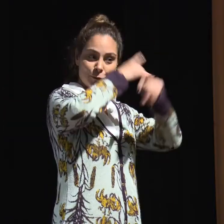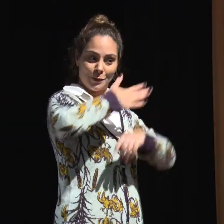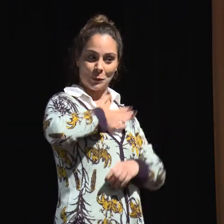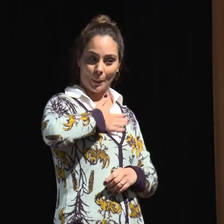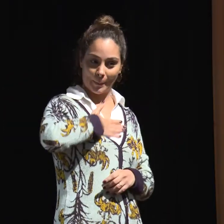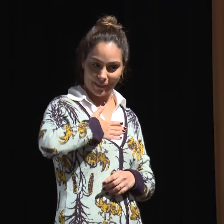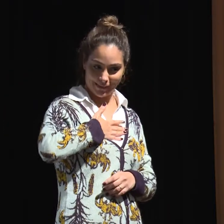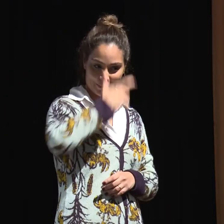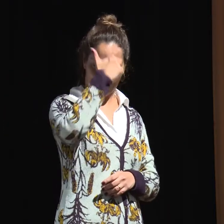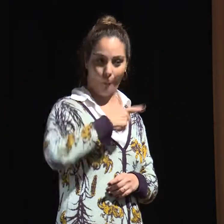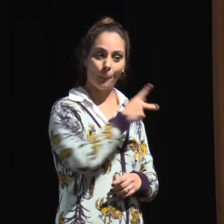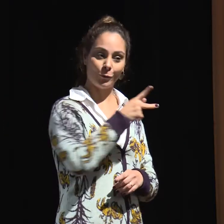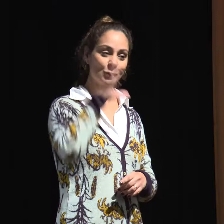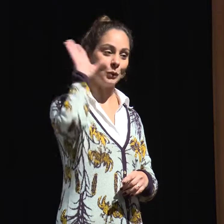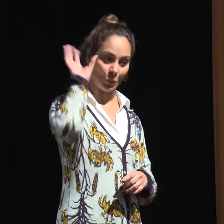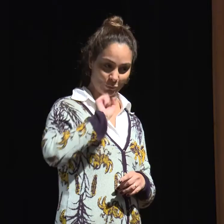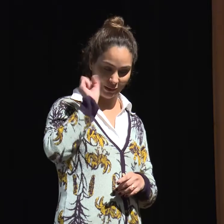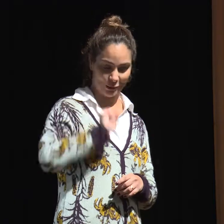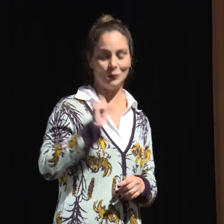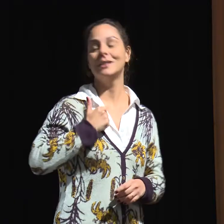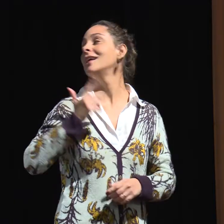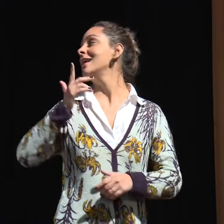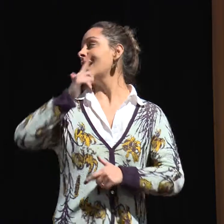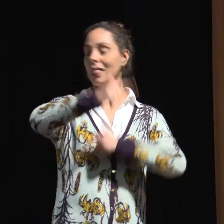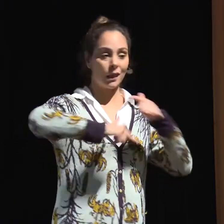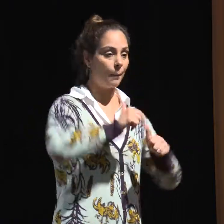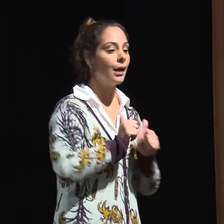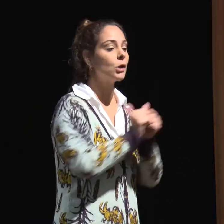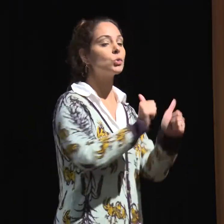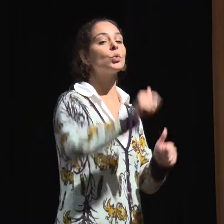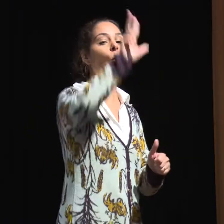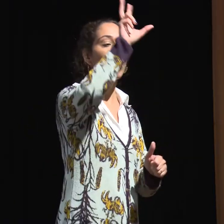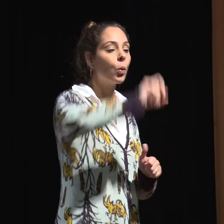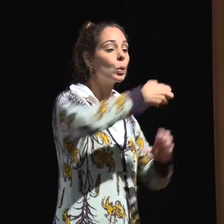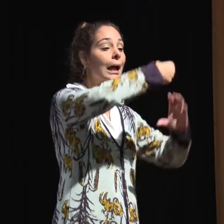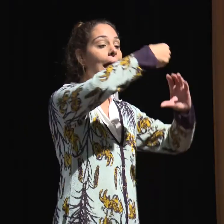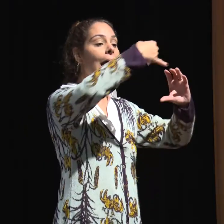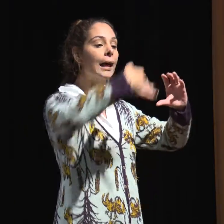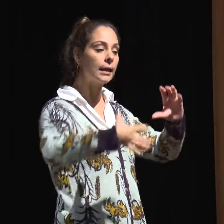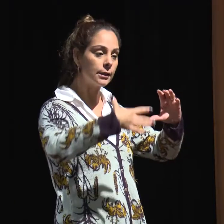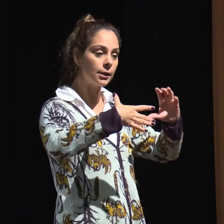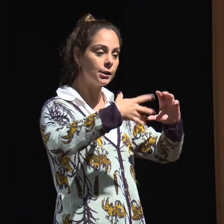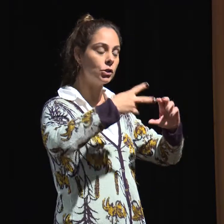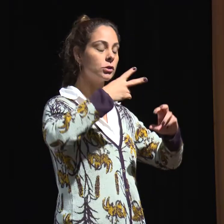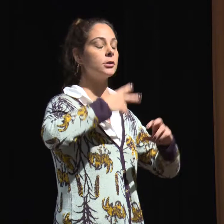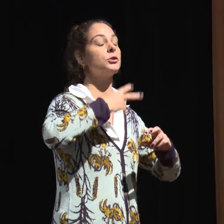O quarto foi o mais complexo para mim, enquanto professor ouvinte, que era trabalhar com os alunos as suas